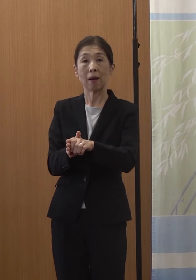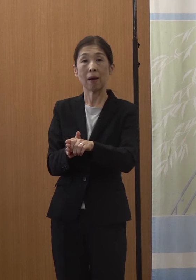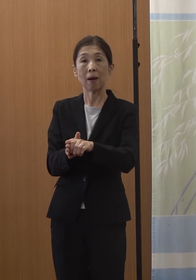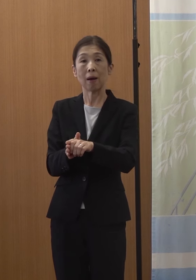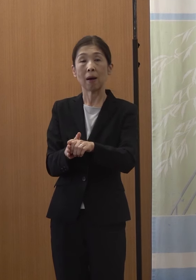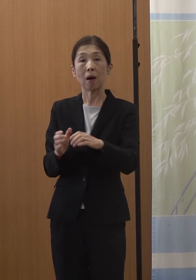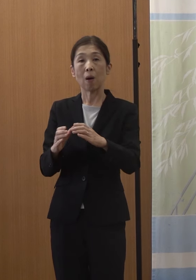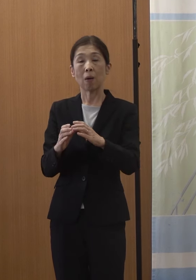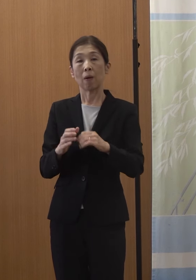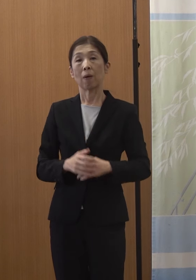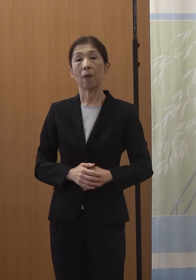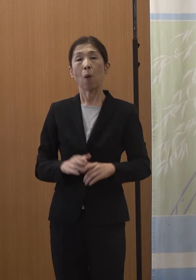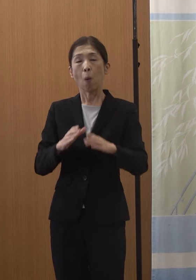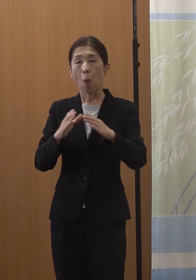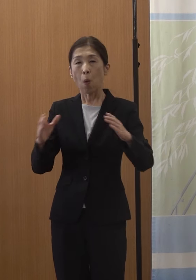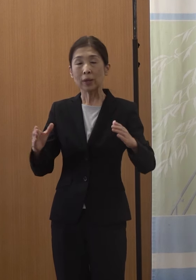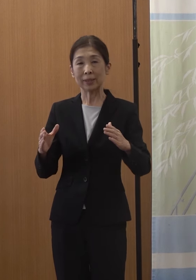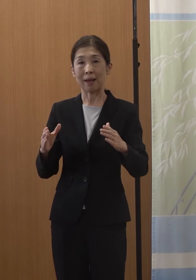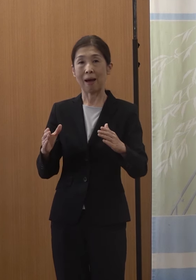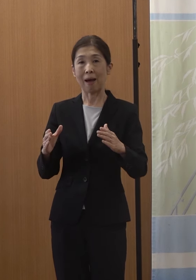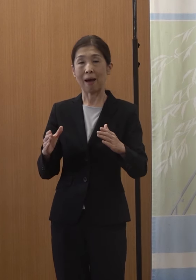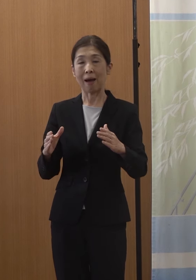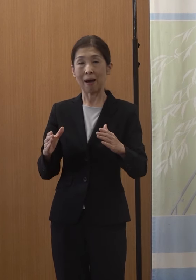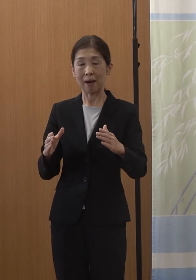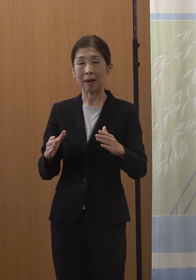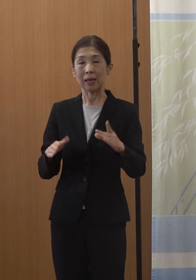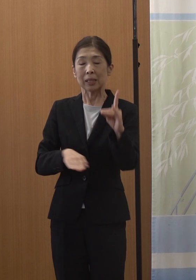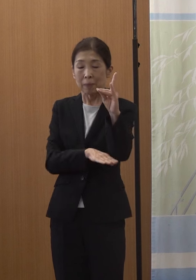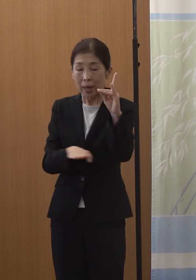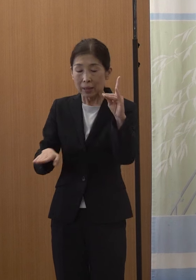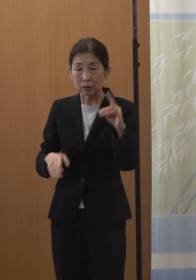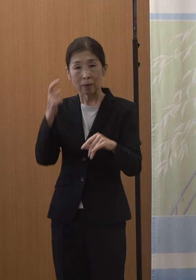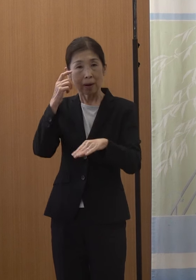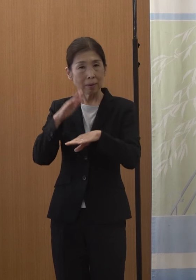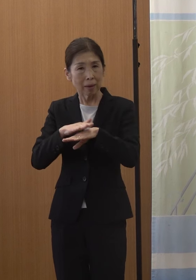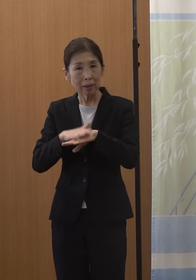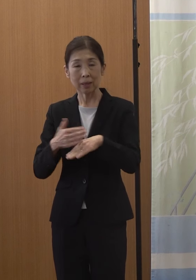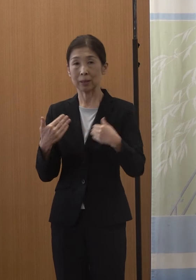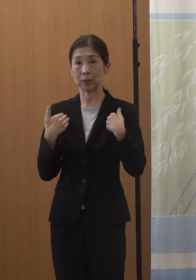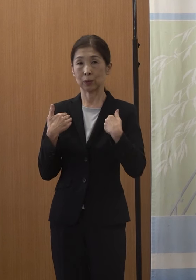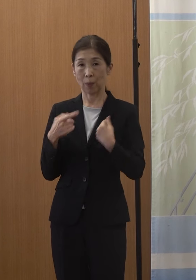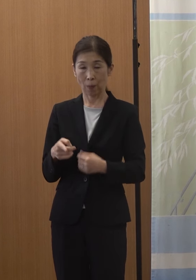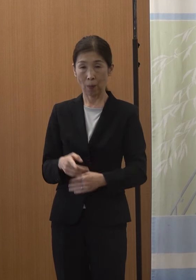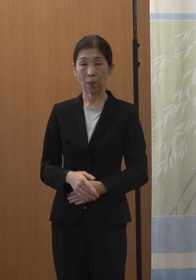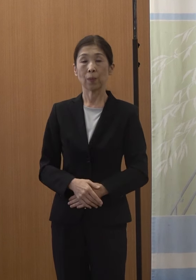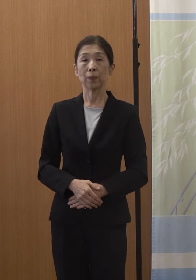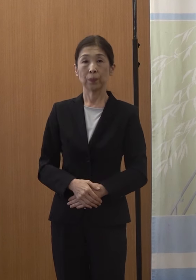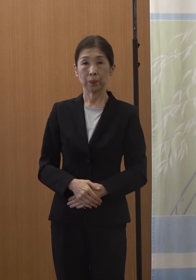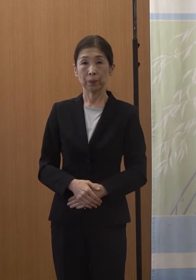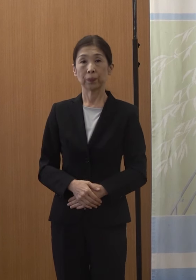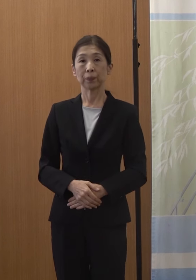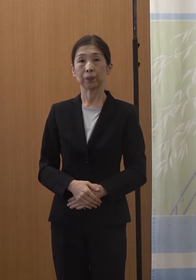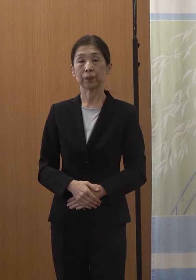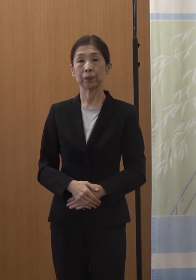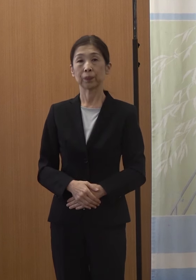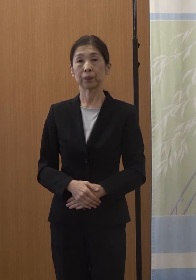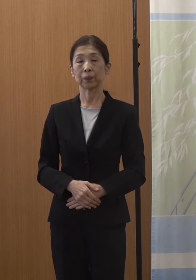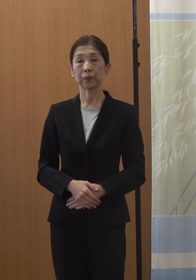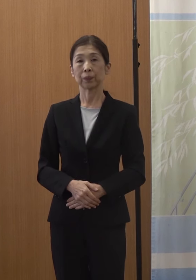大きな対策、グランドデザインが必要になるんじゃないかというふうに思っています。 ありがとうござい